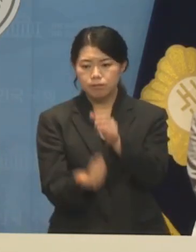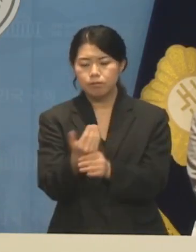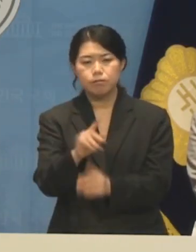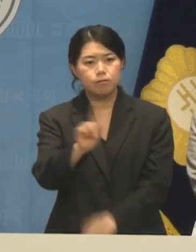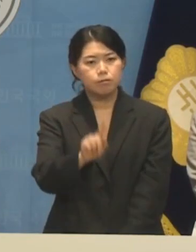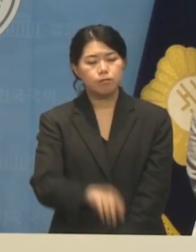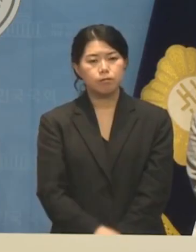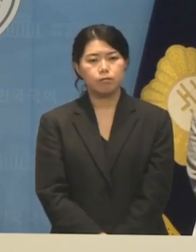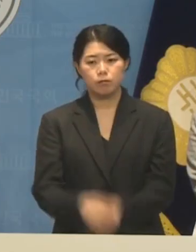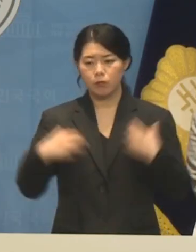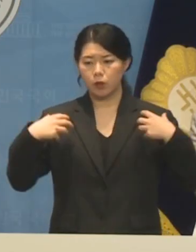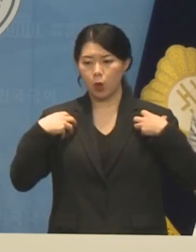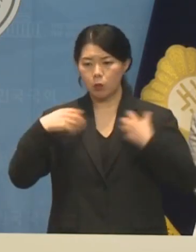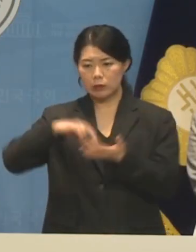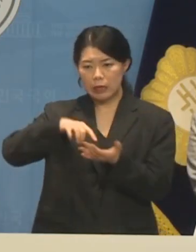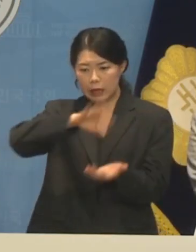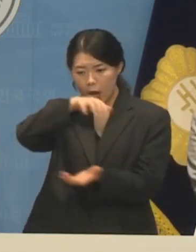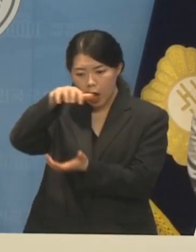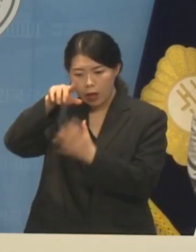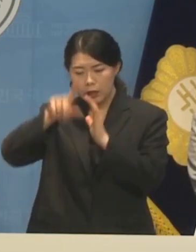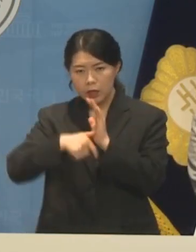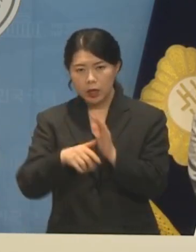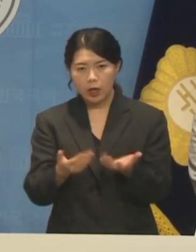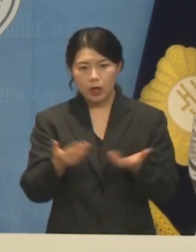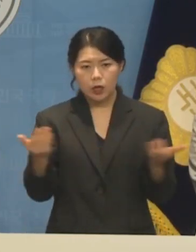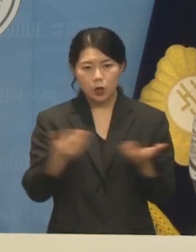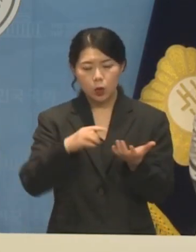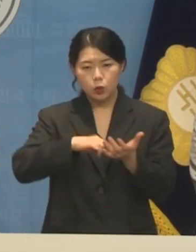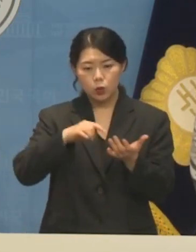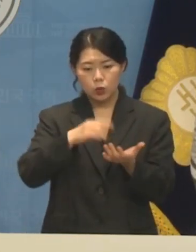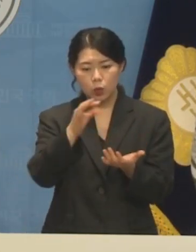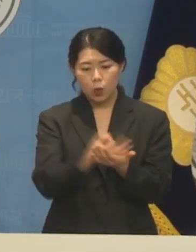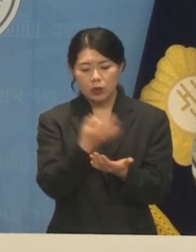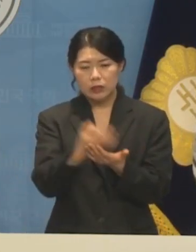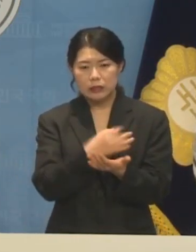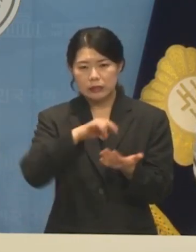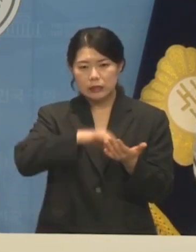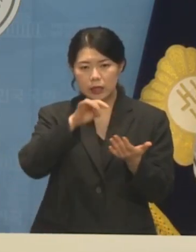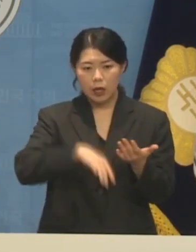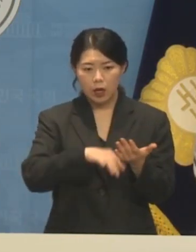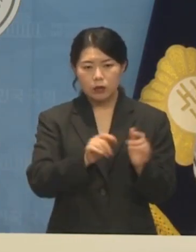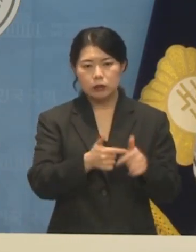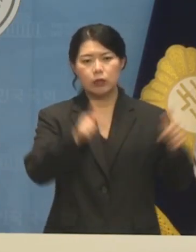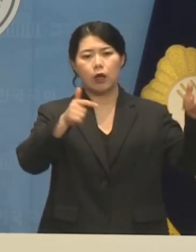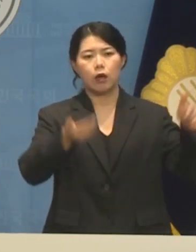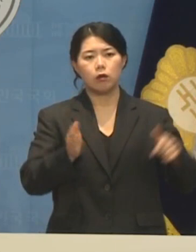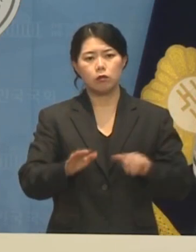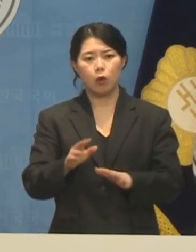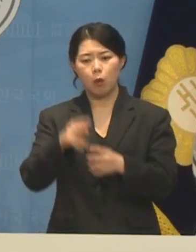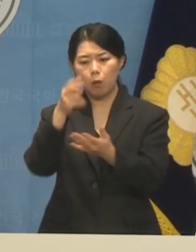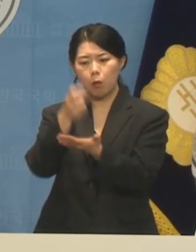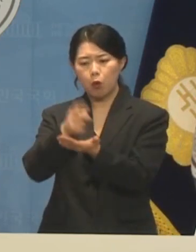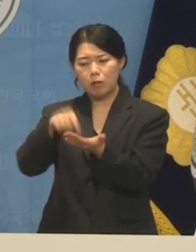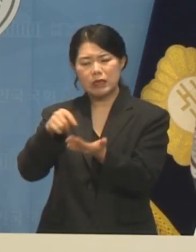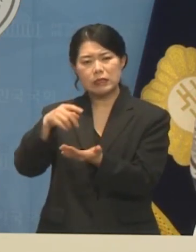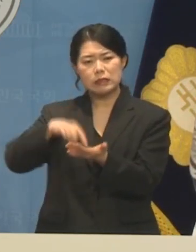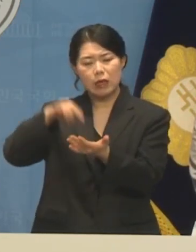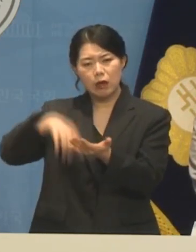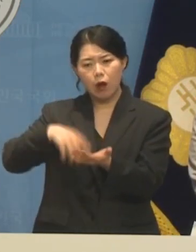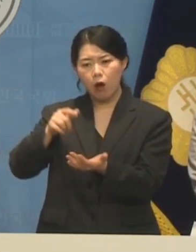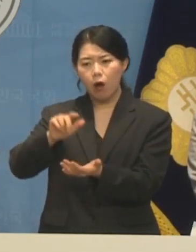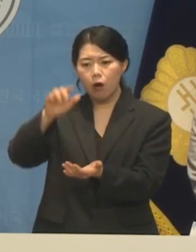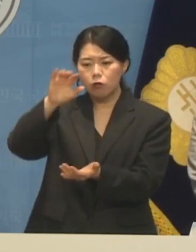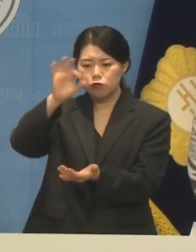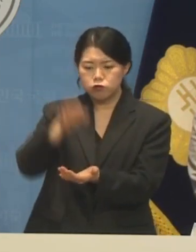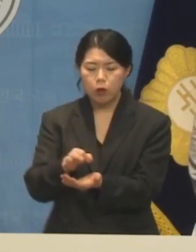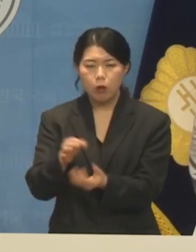따르면 정부의 세수에 근로소득세는 증가하나 법인세는 줄어드는 등 노동자들이 고열로 재정을 유지하고 있어